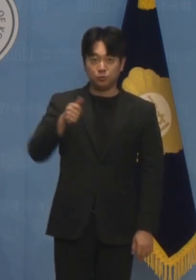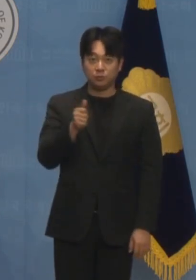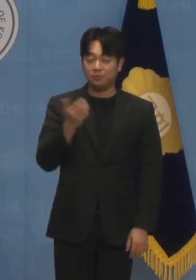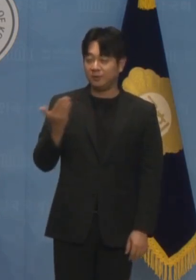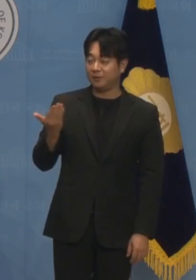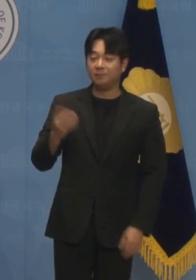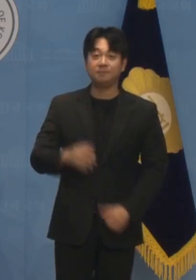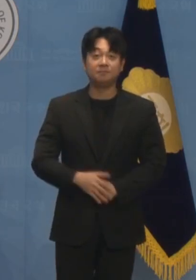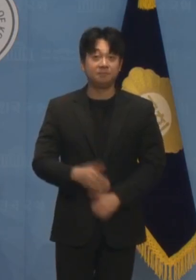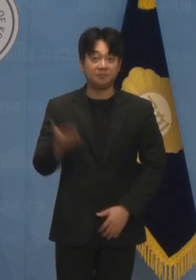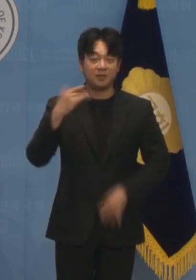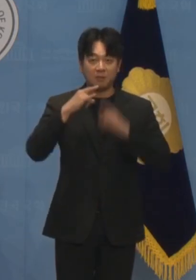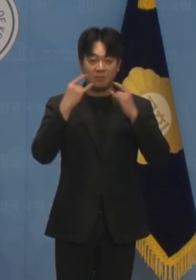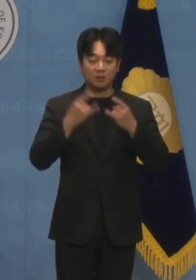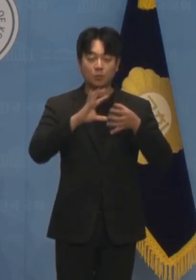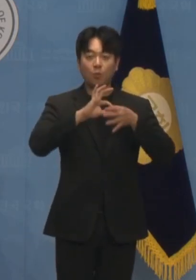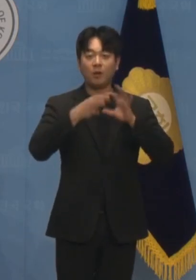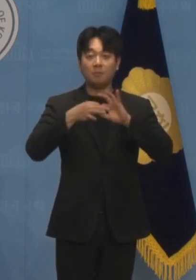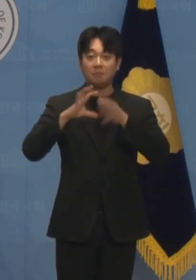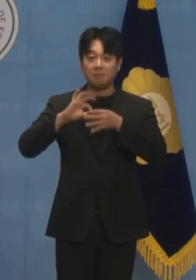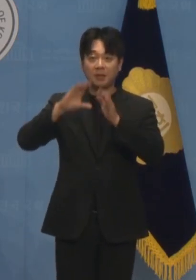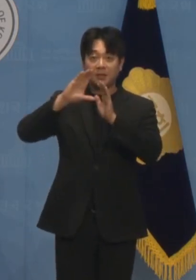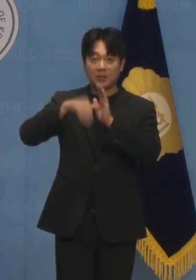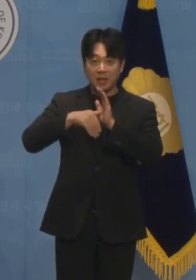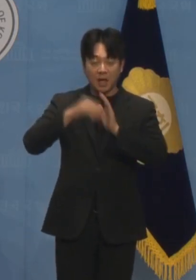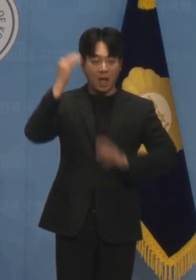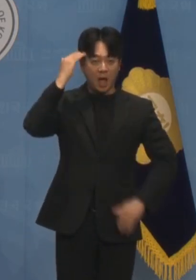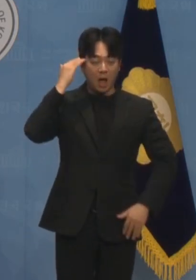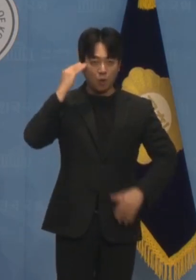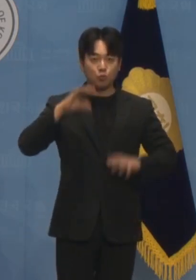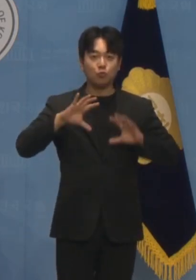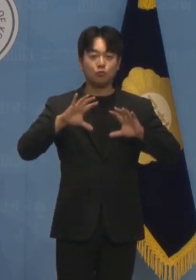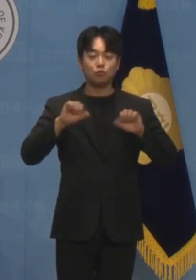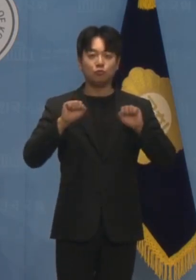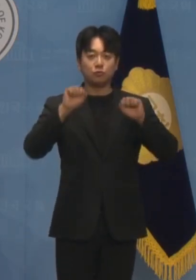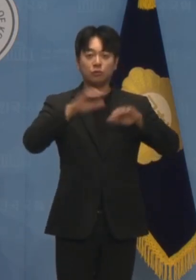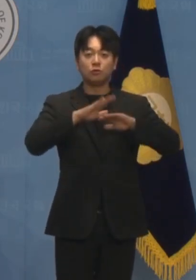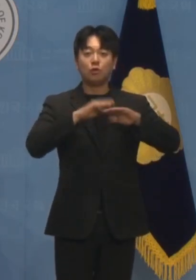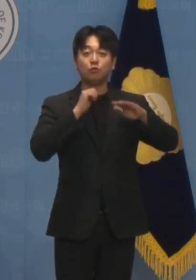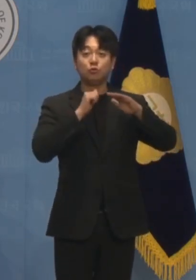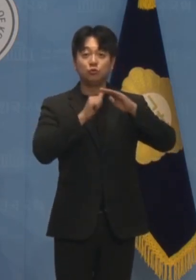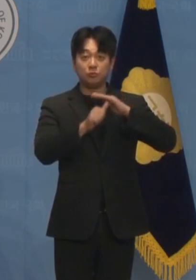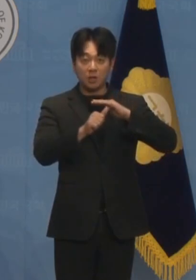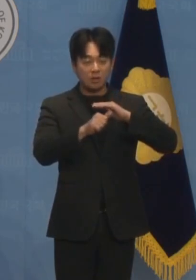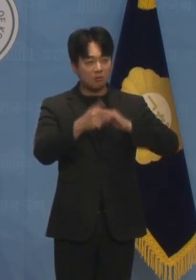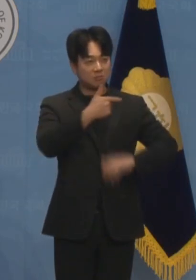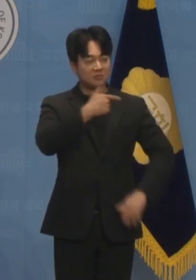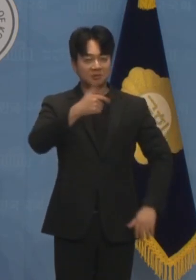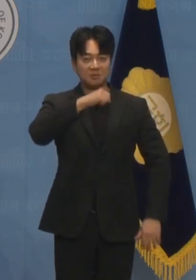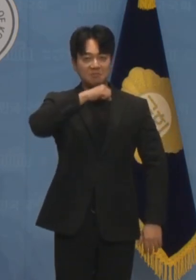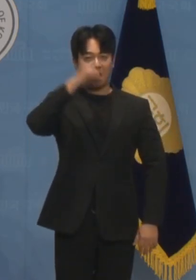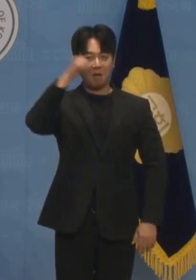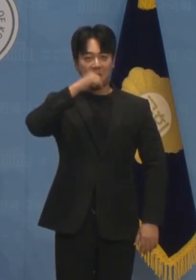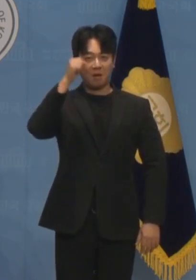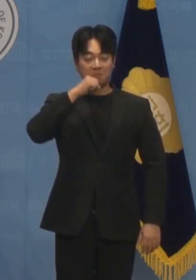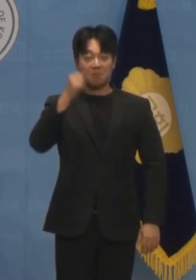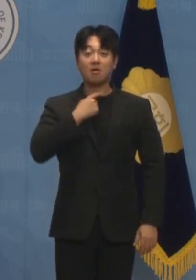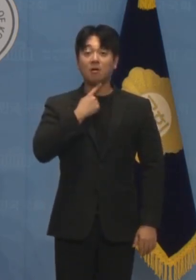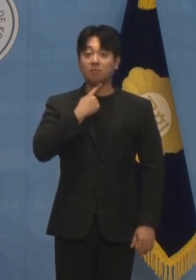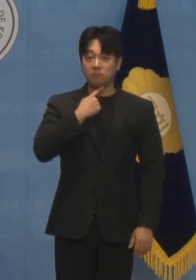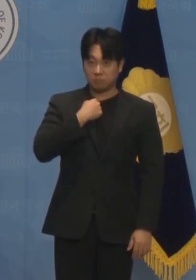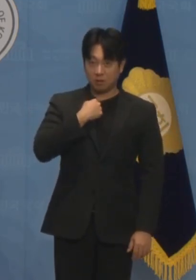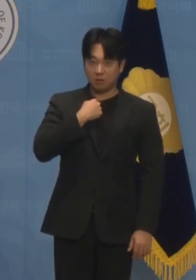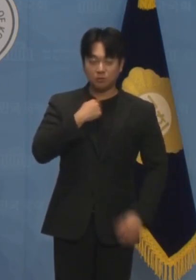지난 파리올림픽에서 대한민국 선수단은 역대 최고의 성적을 내면서 우리 국민들에게